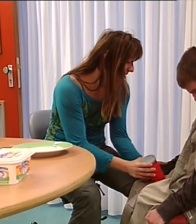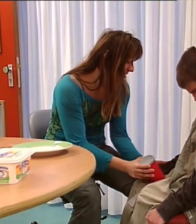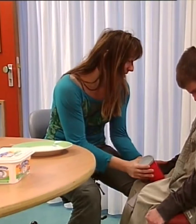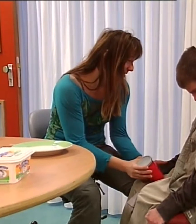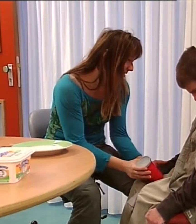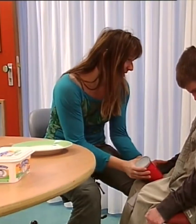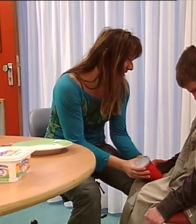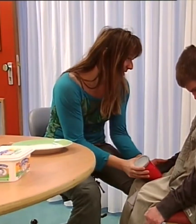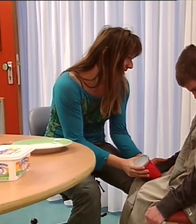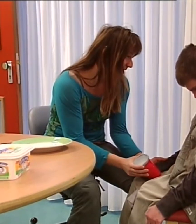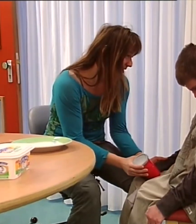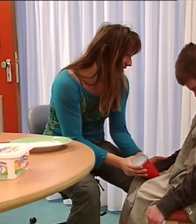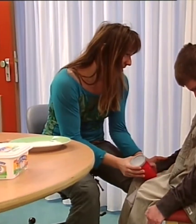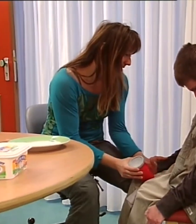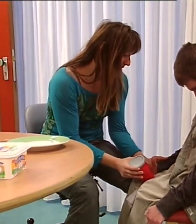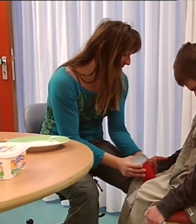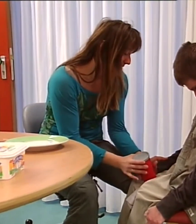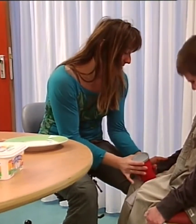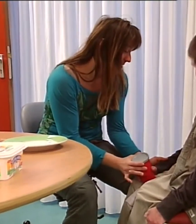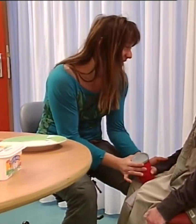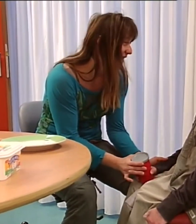lopen en heeft hij veel moeite met bewegen.